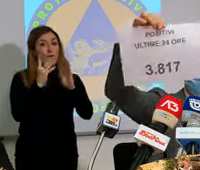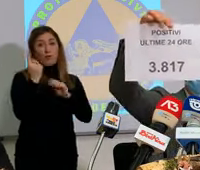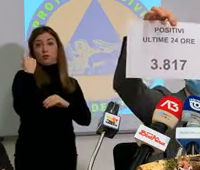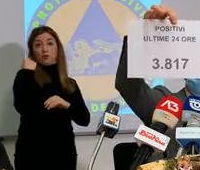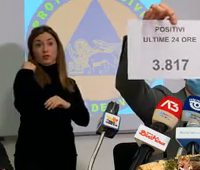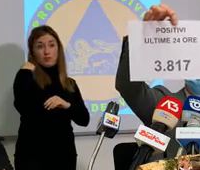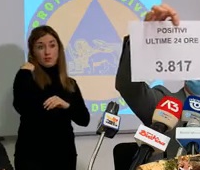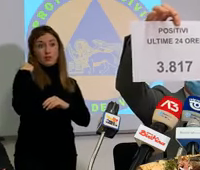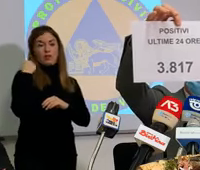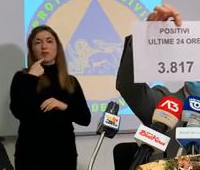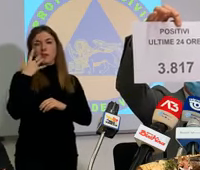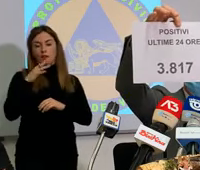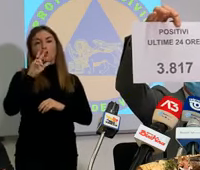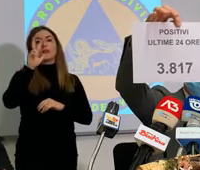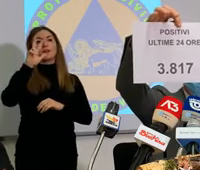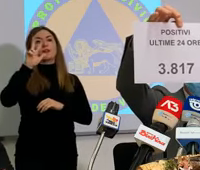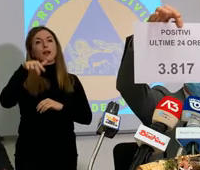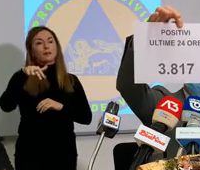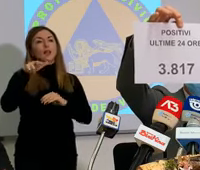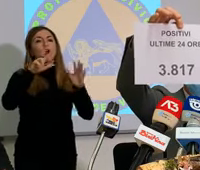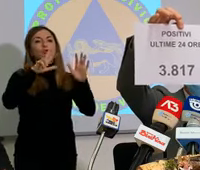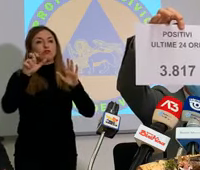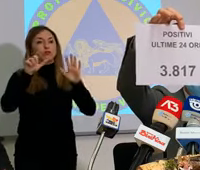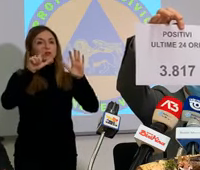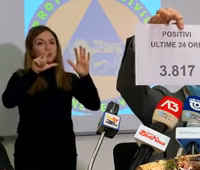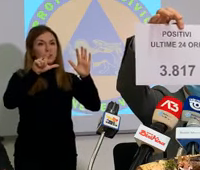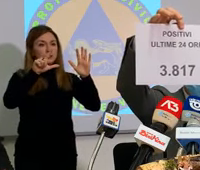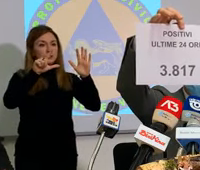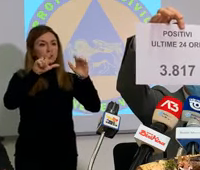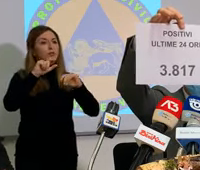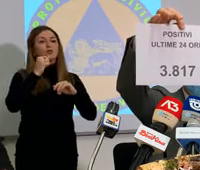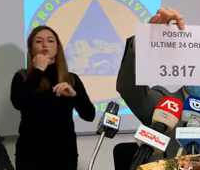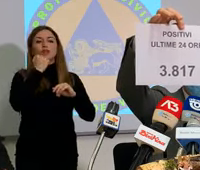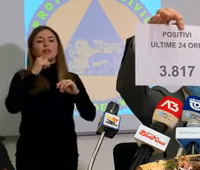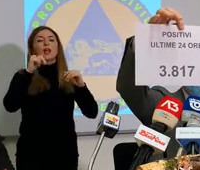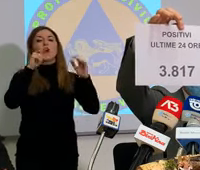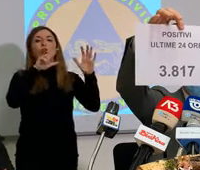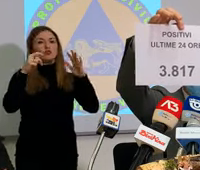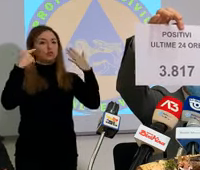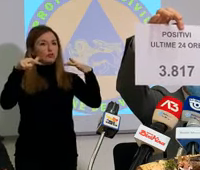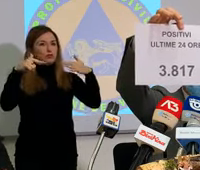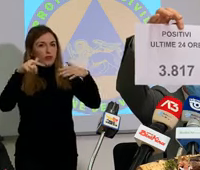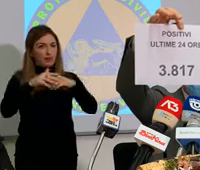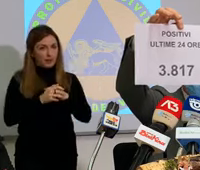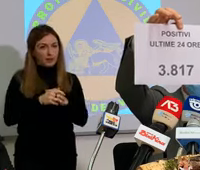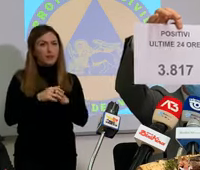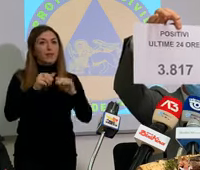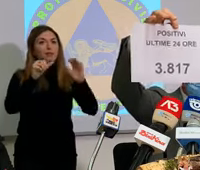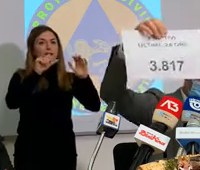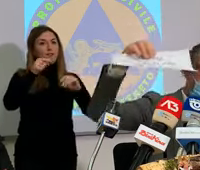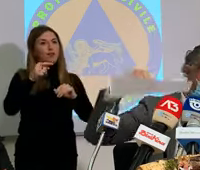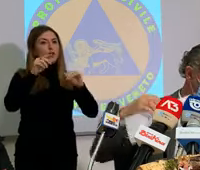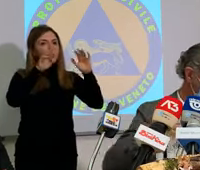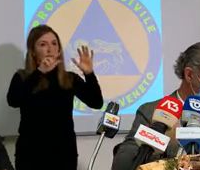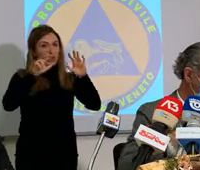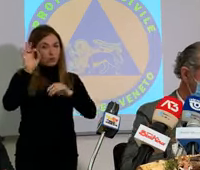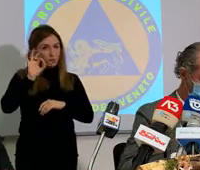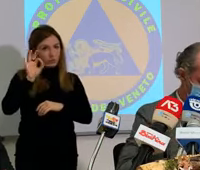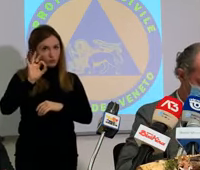24 ore ve l'ho detto prima 3008 e 71 mo 817 scusate 6,98 per